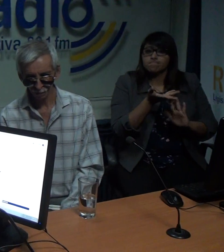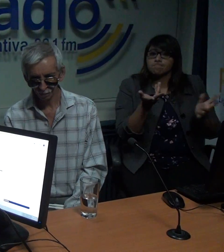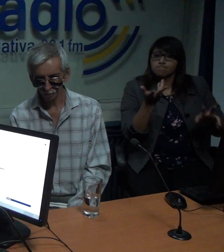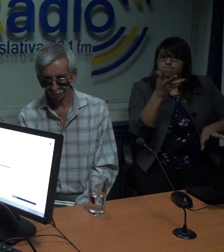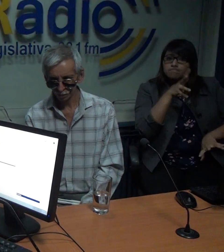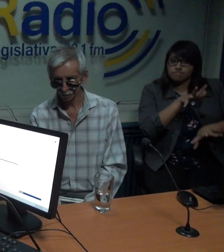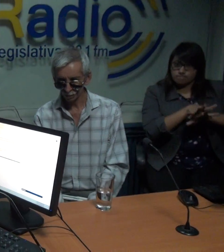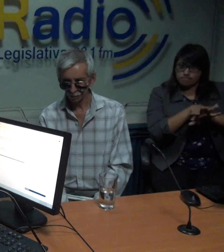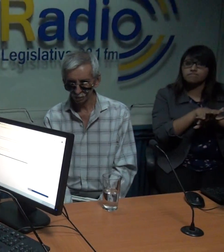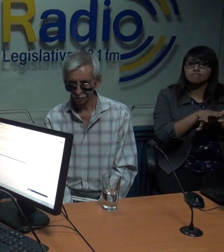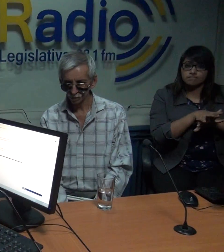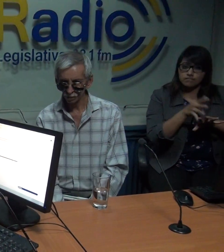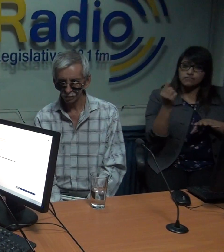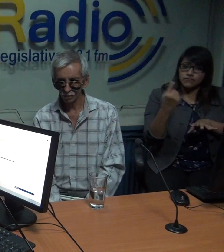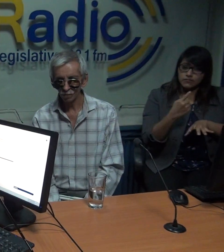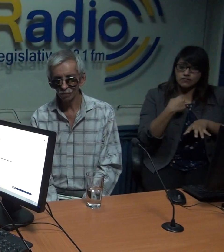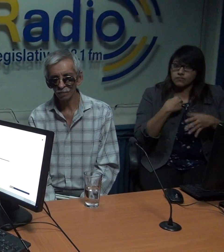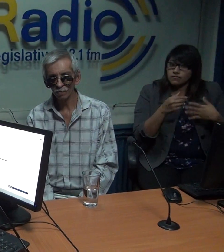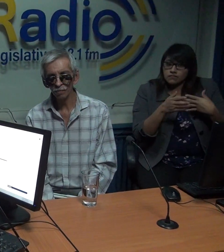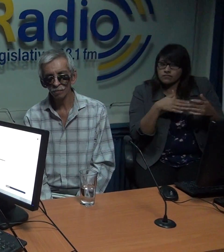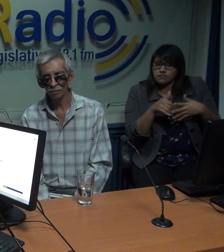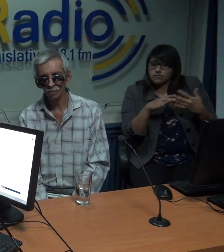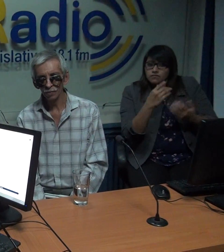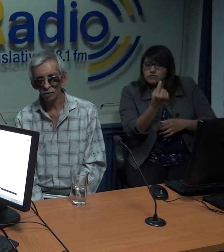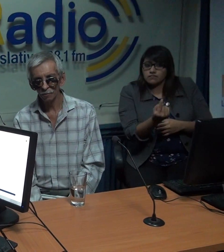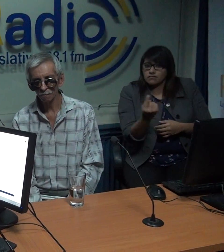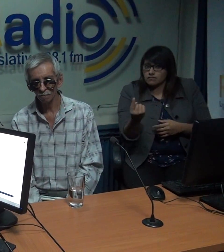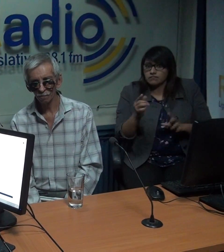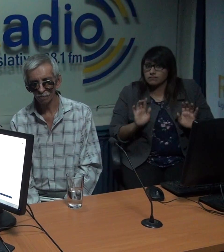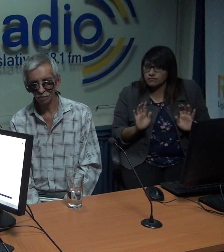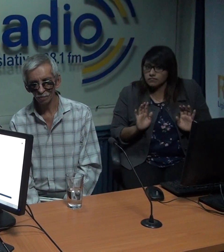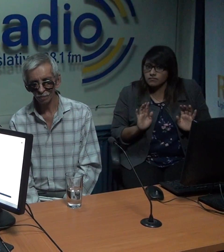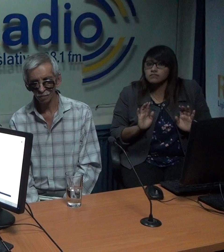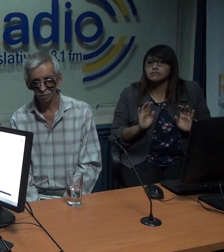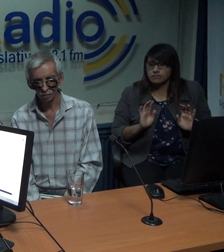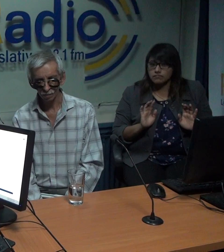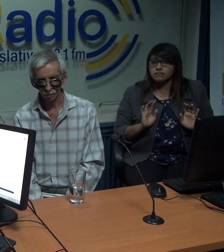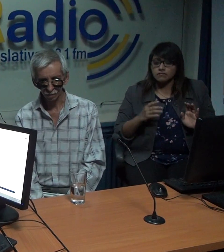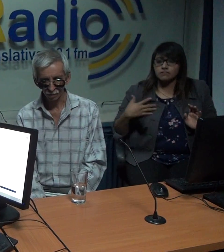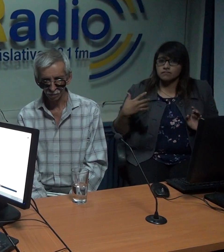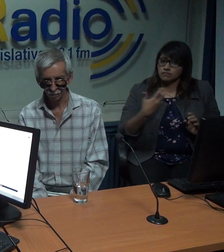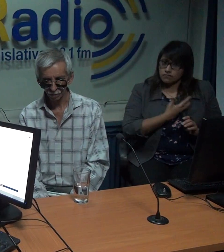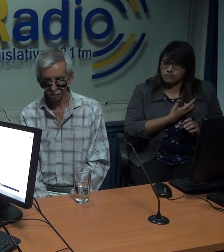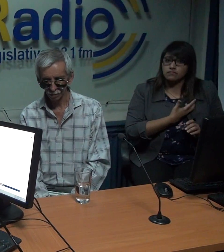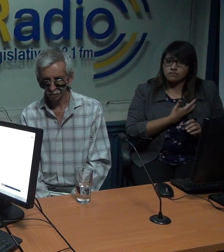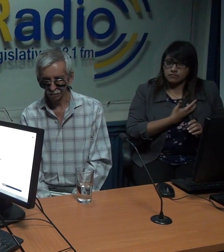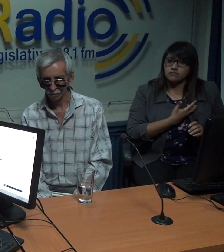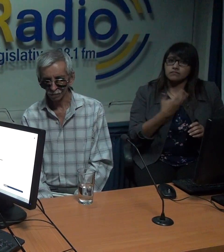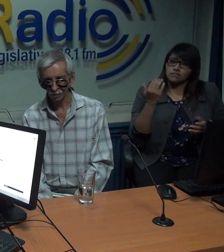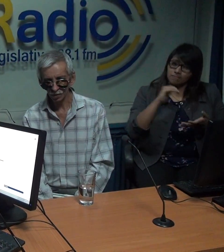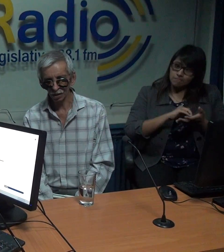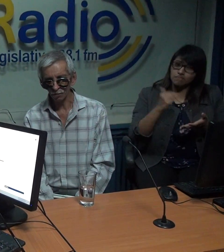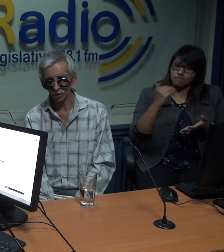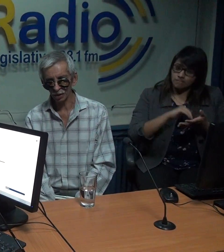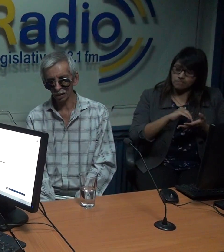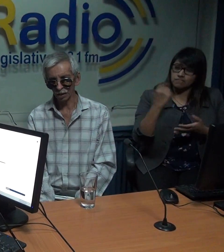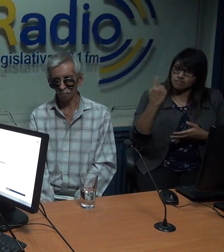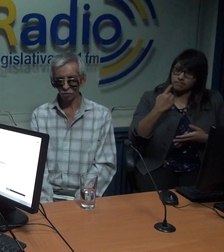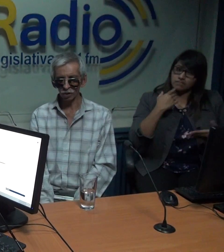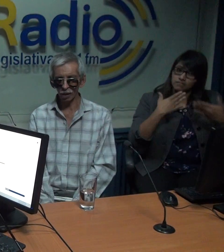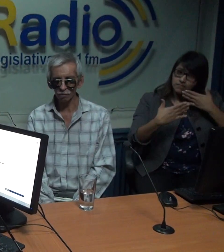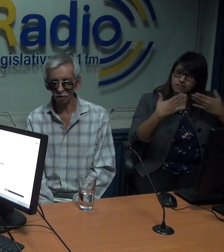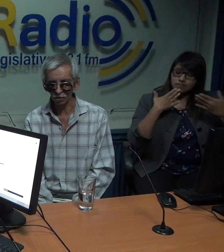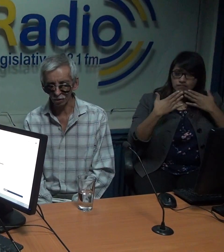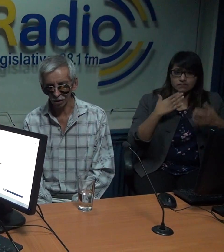integral indistintamente de la condición de una persona. Y esto definitivamente tenemos que remarcarlo, Juan Antonio. Sí, fíjese